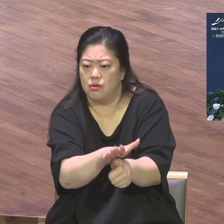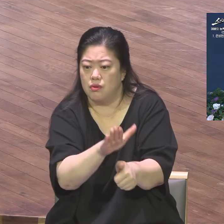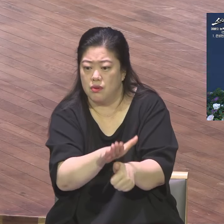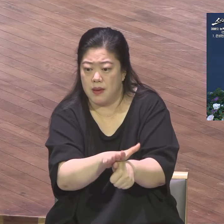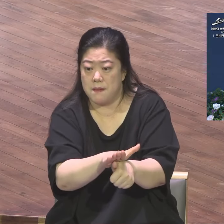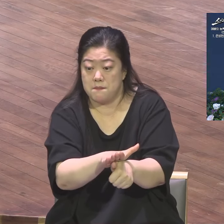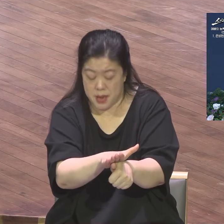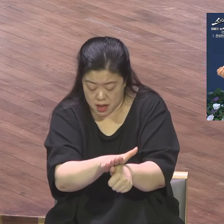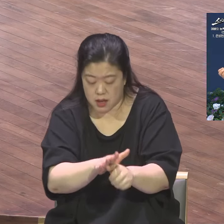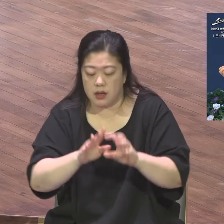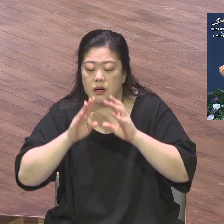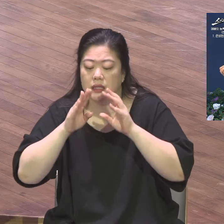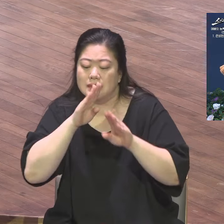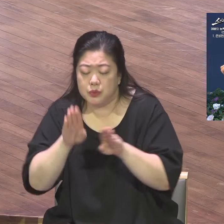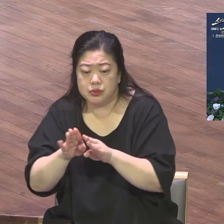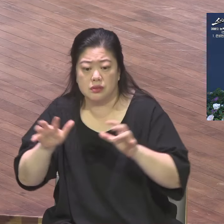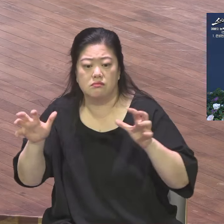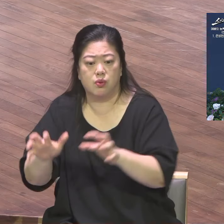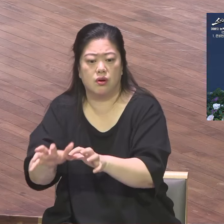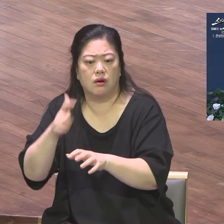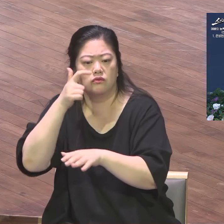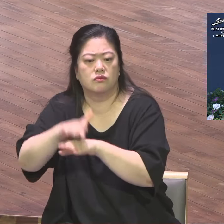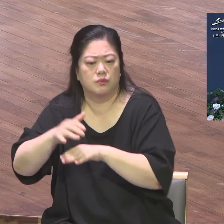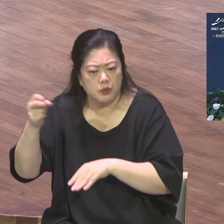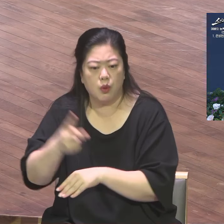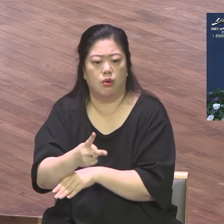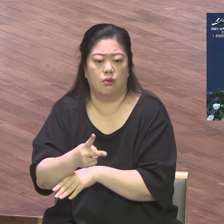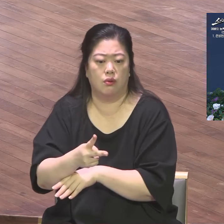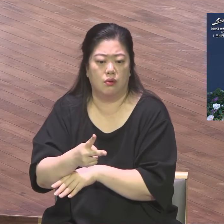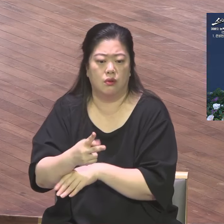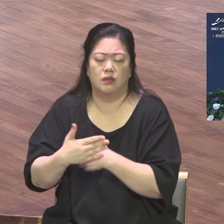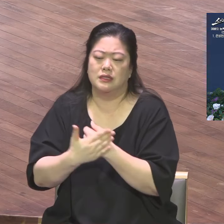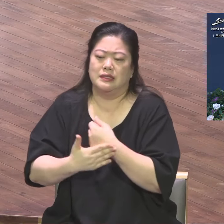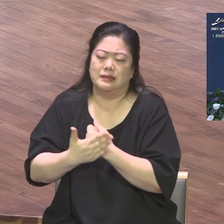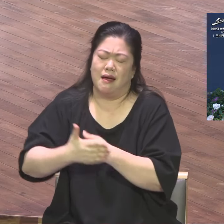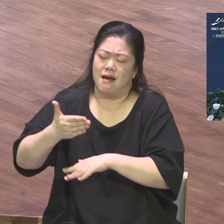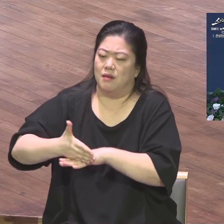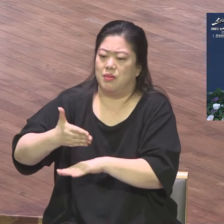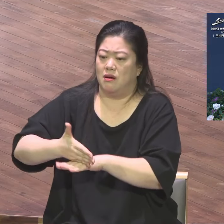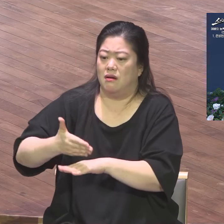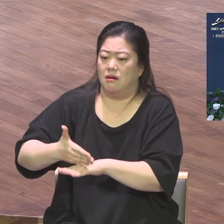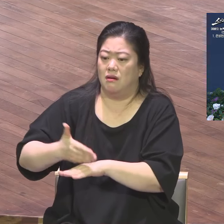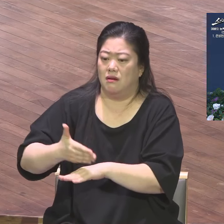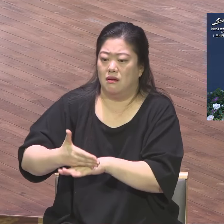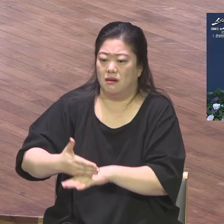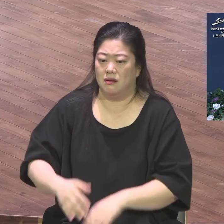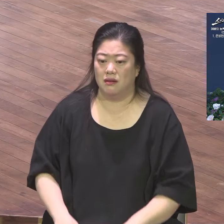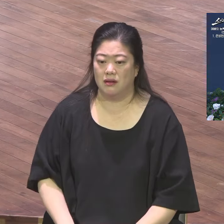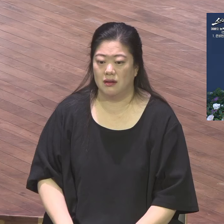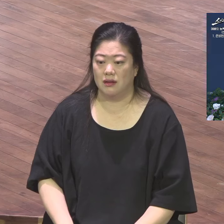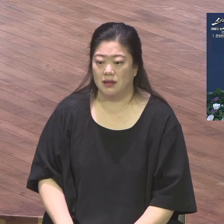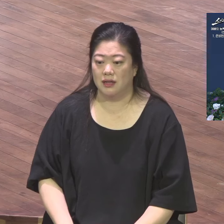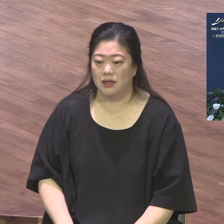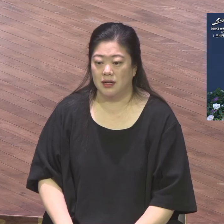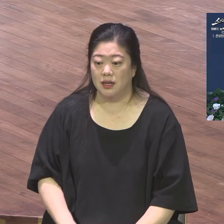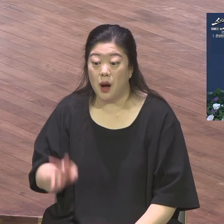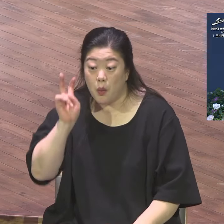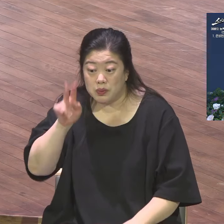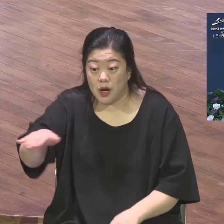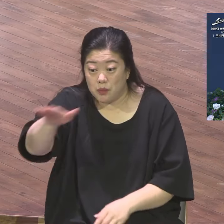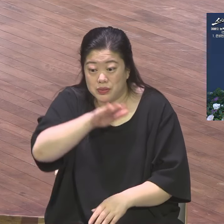한마디로 말하면 감사의 축제가 돼야 돼. 감사. 나오자마자 하나님 감사합니다로 시작하세요. 일어날 때, 잠을 깰 때